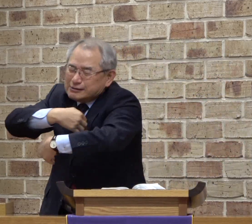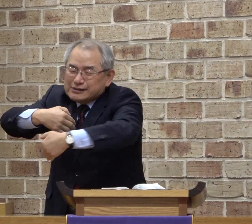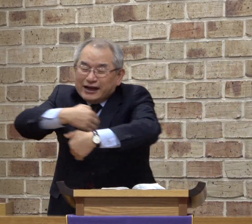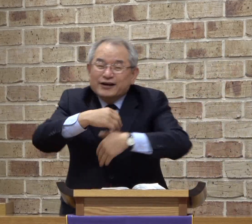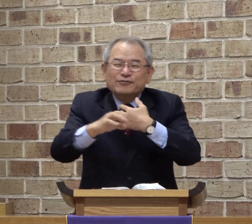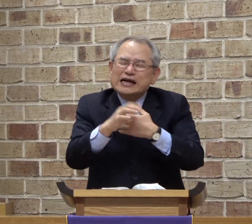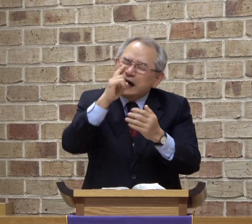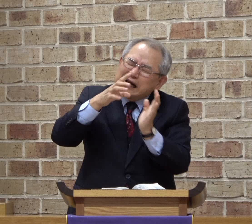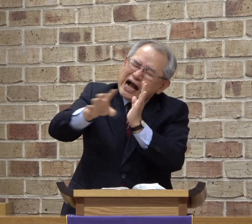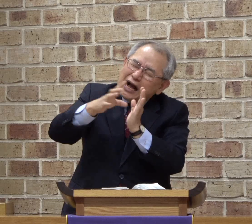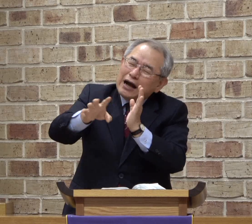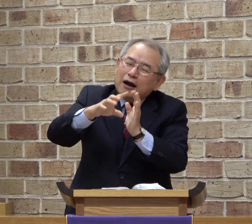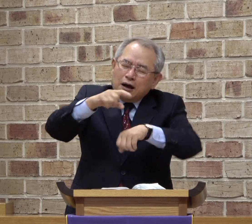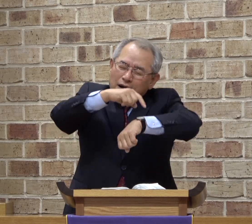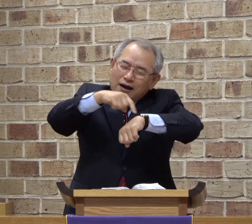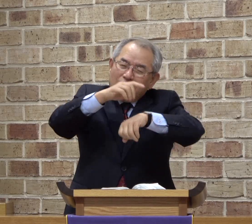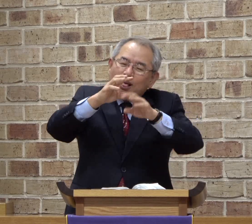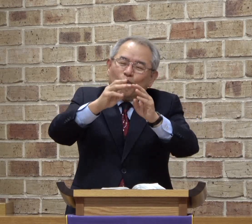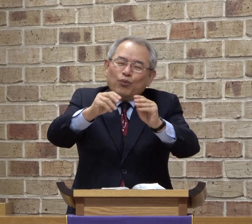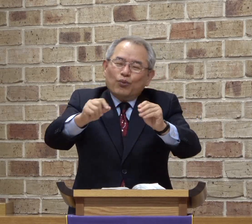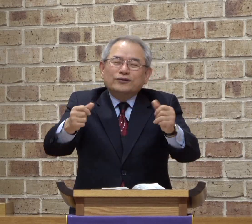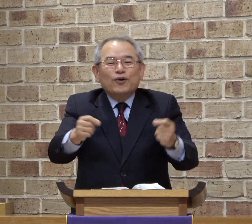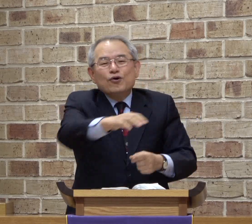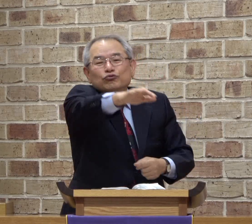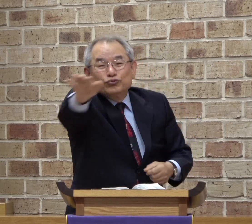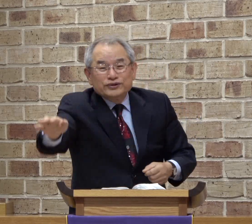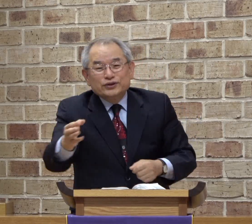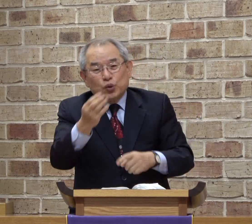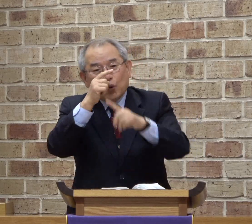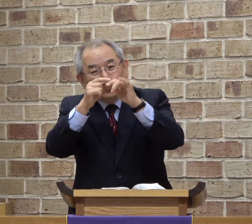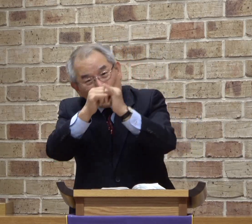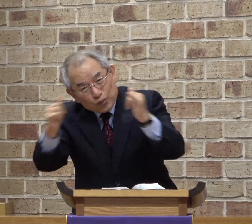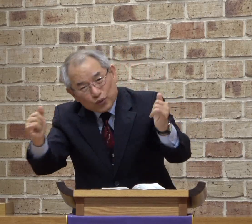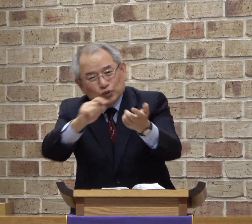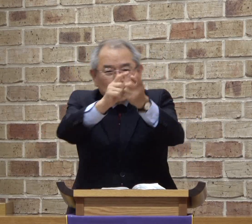나는 내 힘으로 살아왔어요. 내가 땀 흘렸어요. 내가 이랬기 때문이에요 라고 말한다면